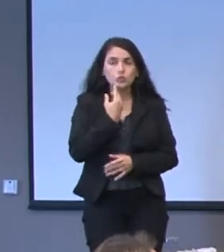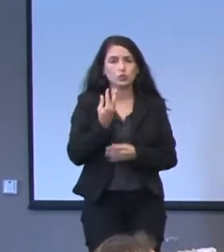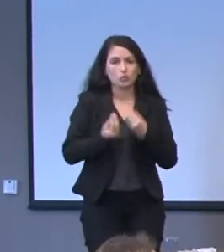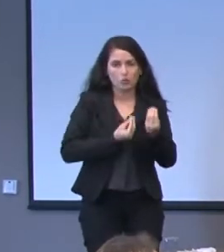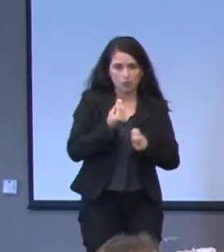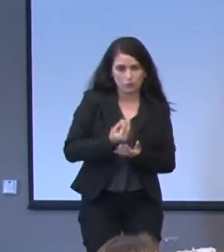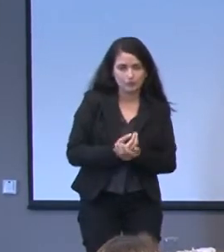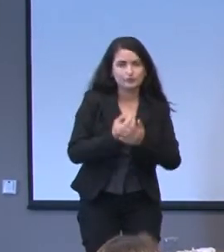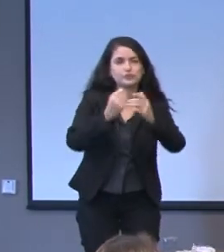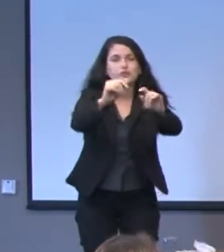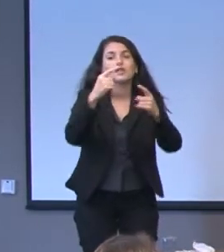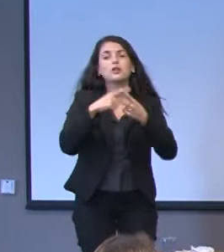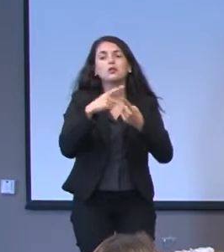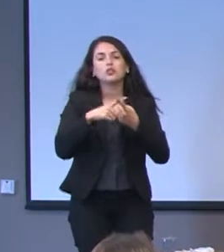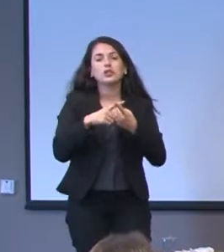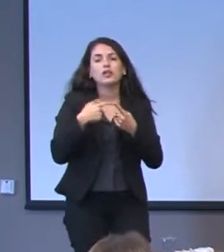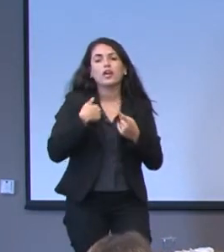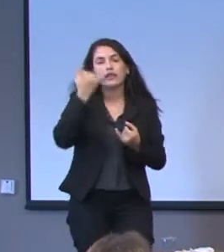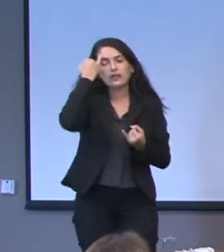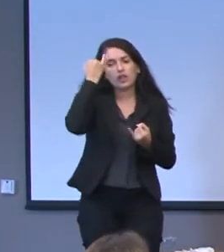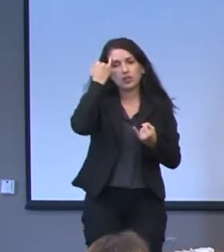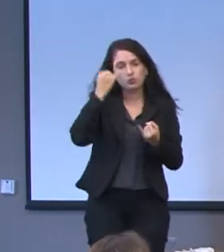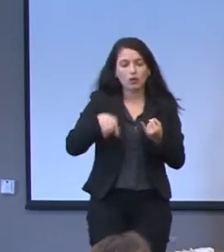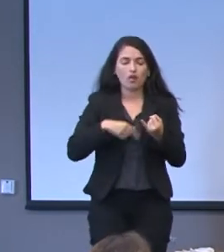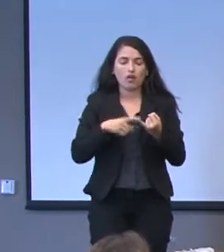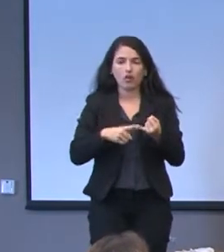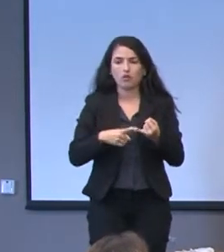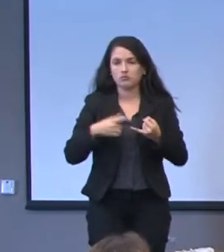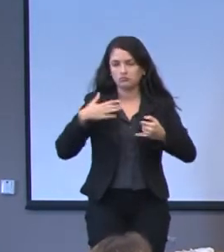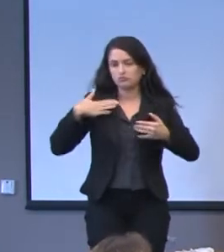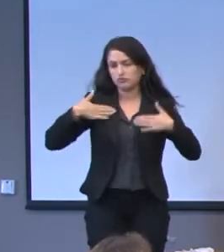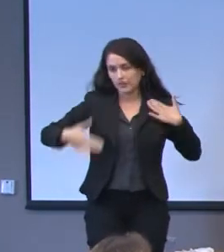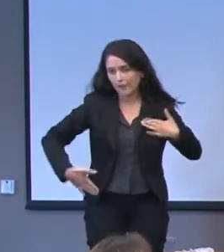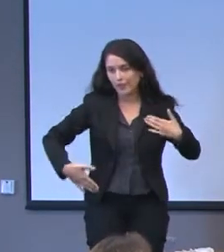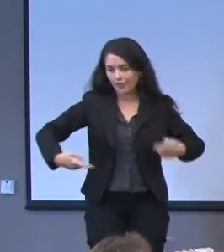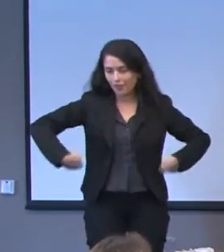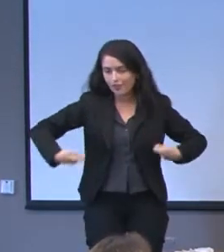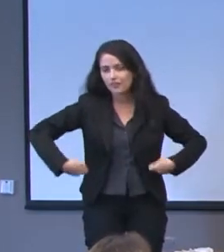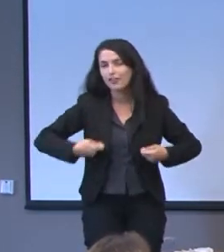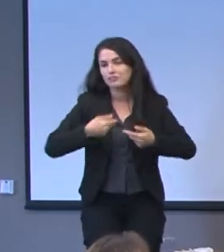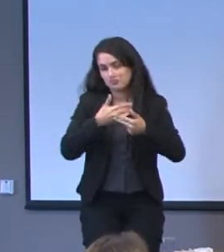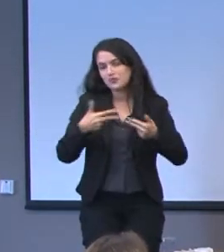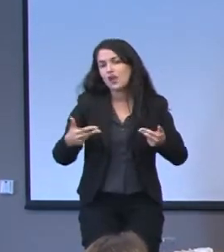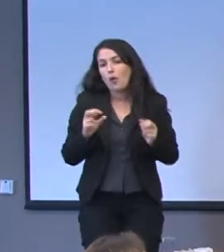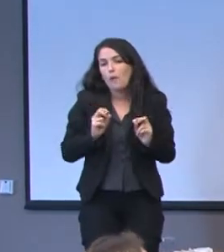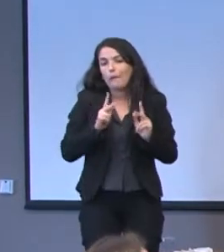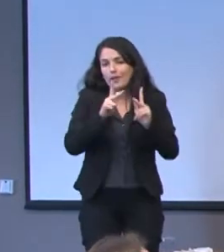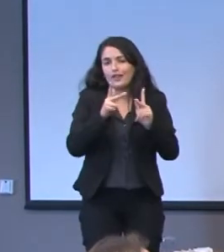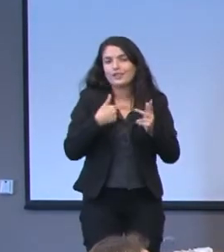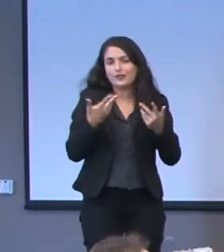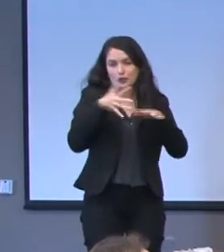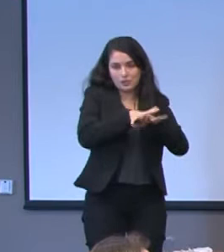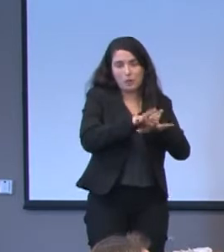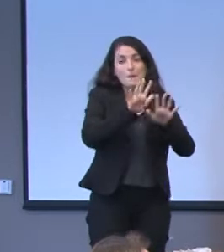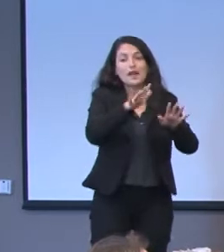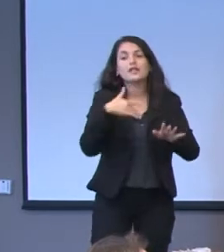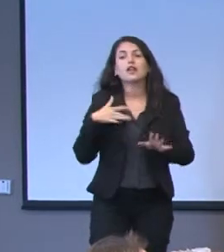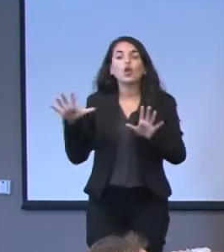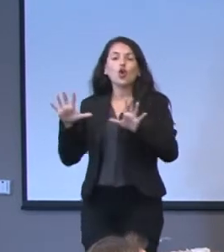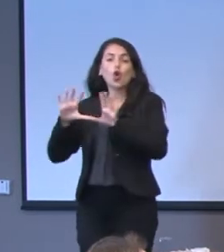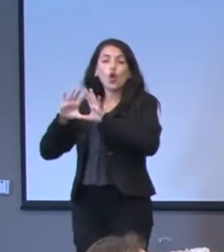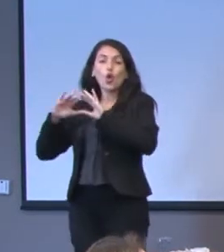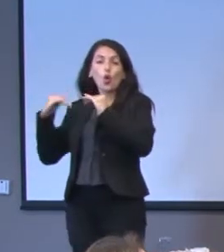da educação da deficiência intelectual, dos outros sensoriais, mas a questão dos surdos, porque a comunidade surda, eles dizem, né,